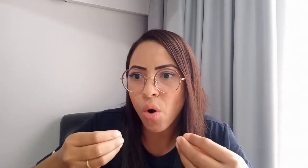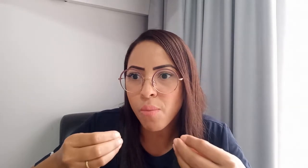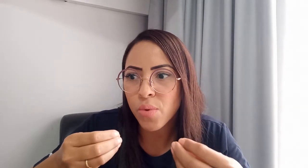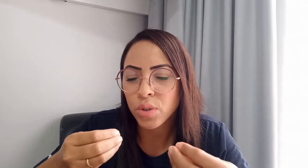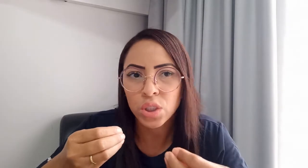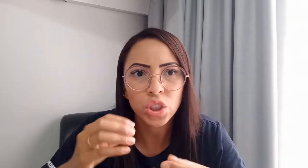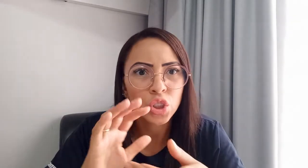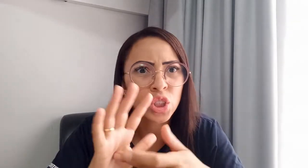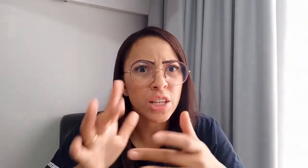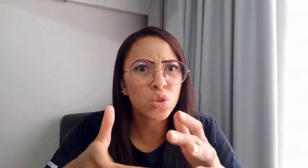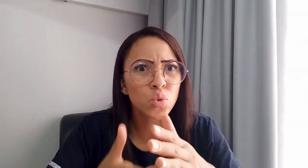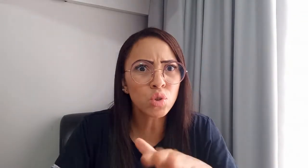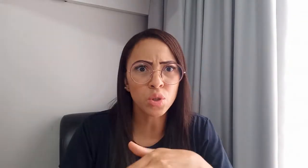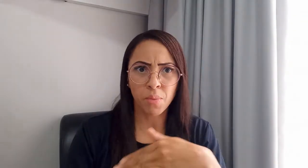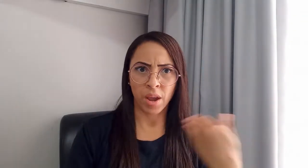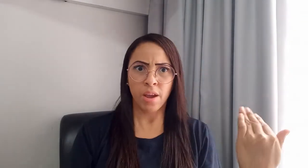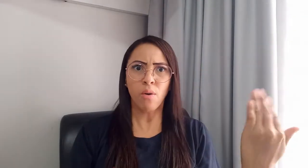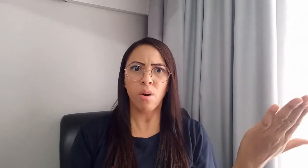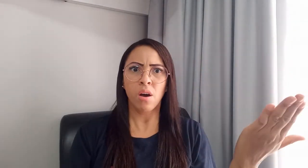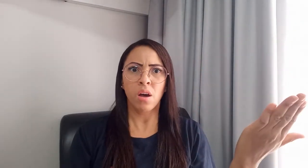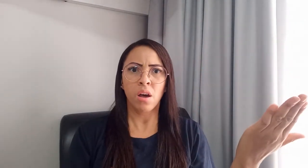como? Jesus não morreu?